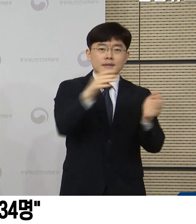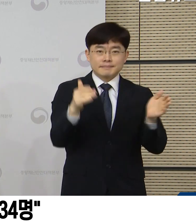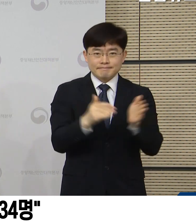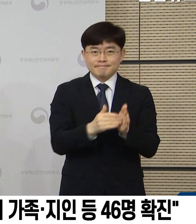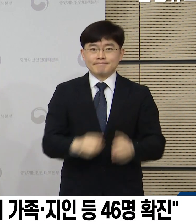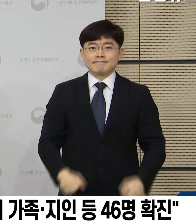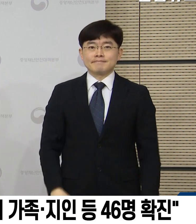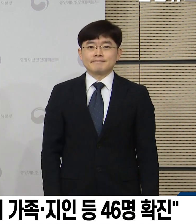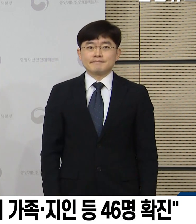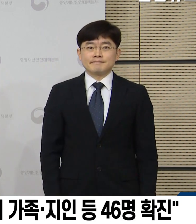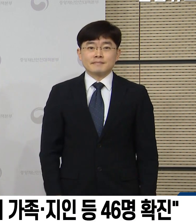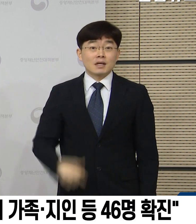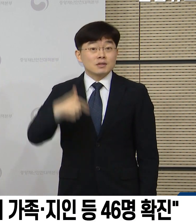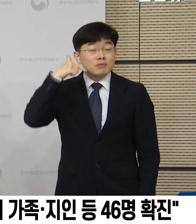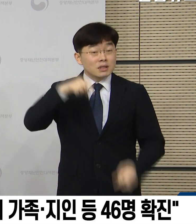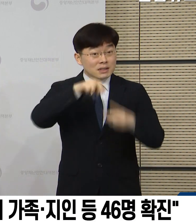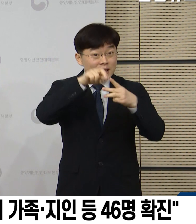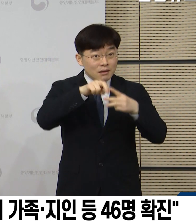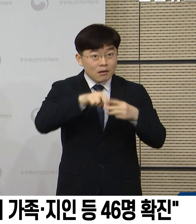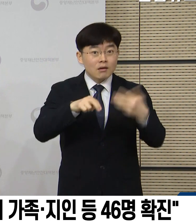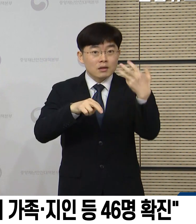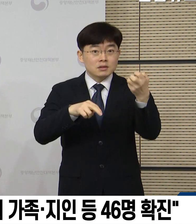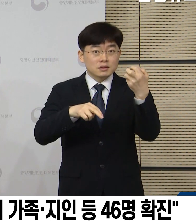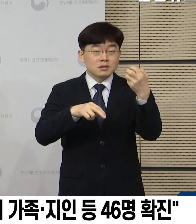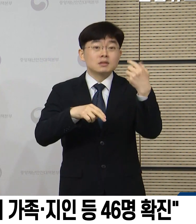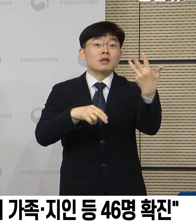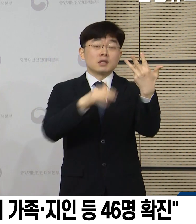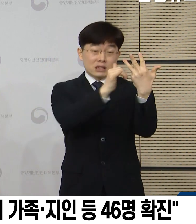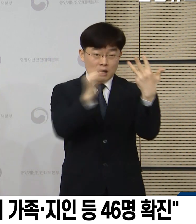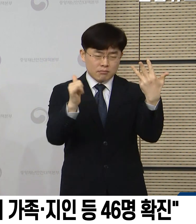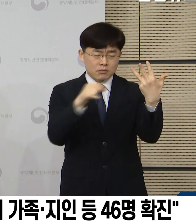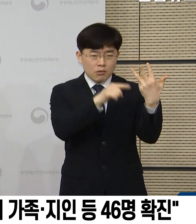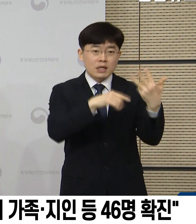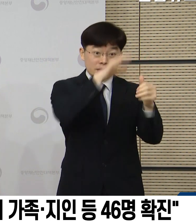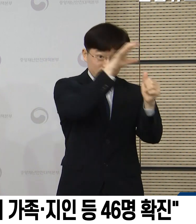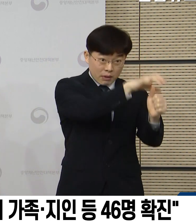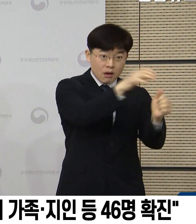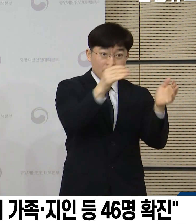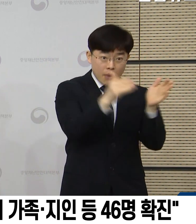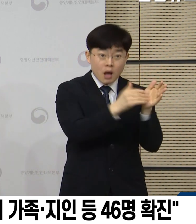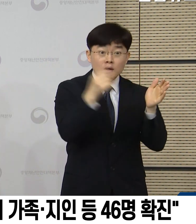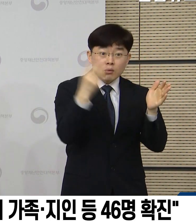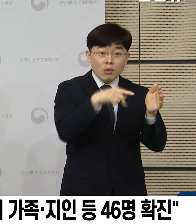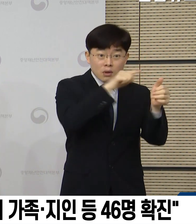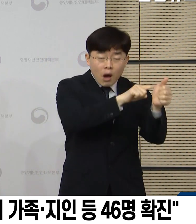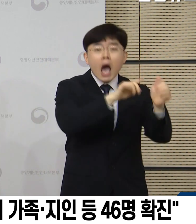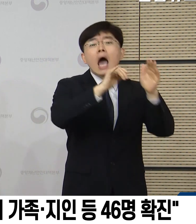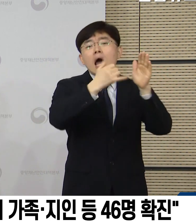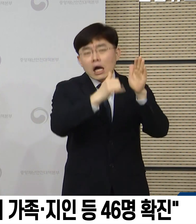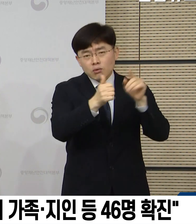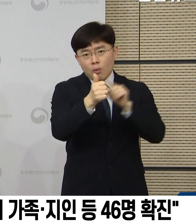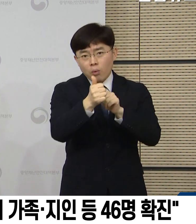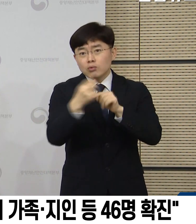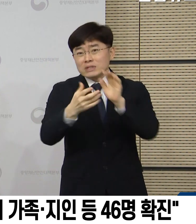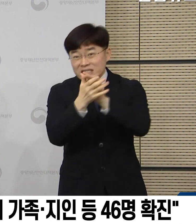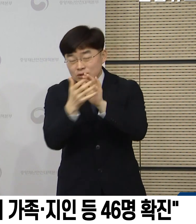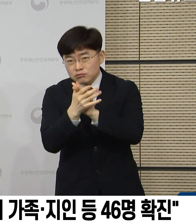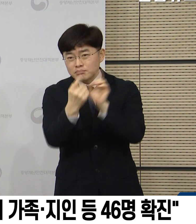있습니다. 콜센터 직원 88명 뿐만이 아니라 직원의 가족과 지인